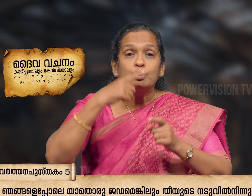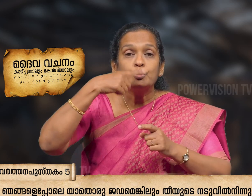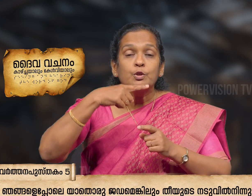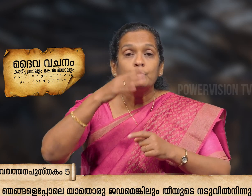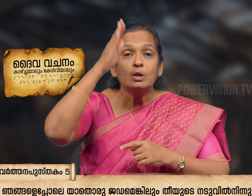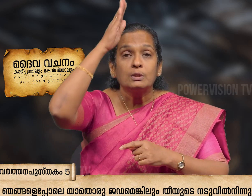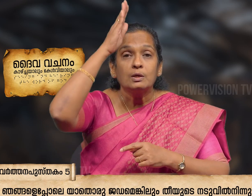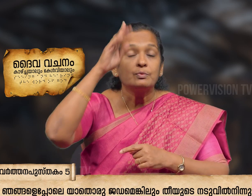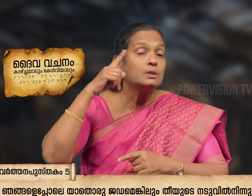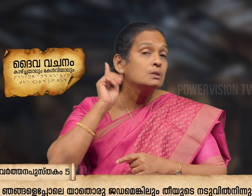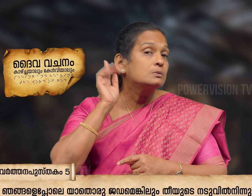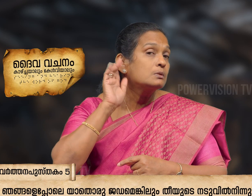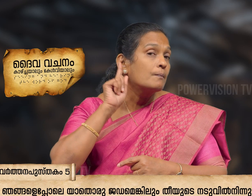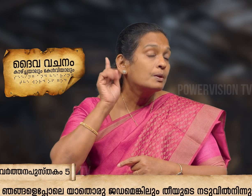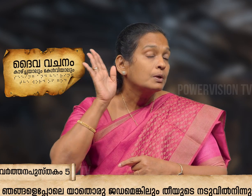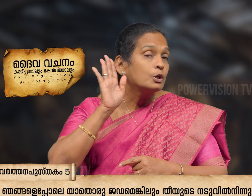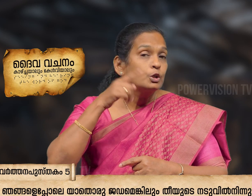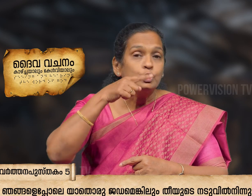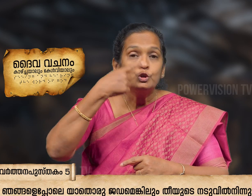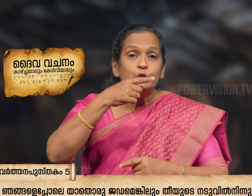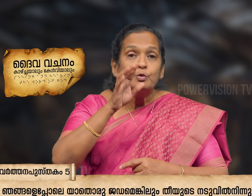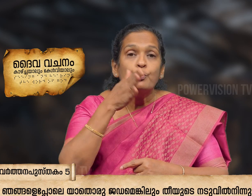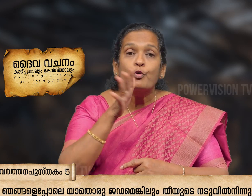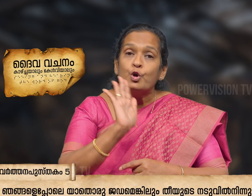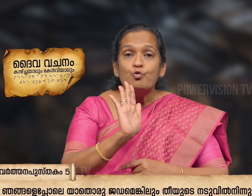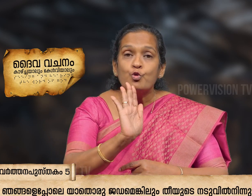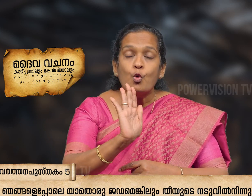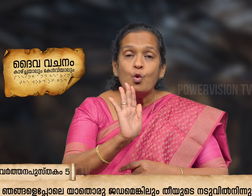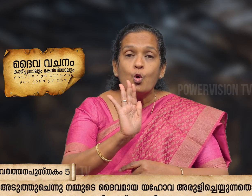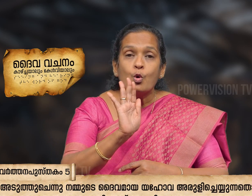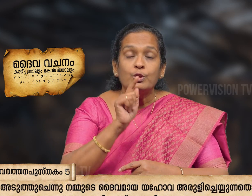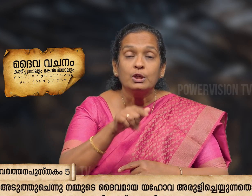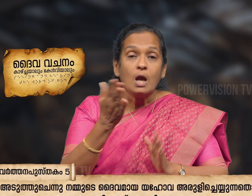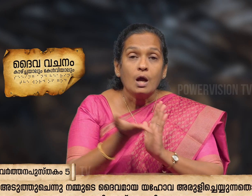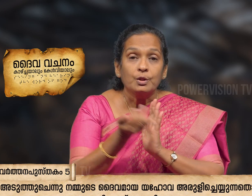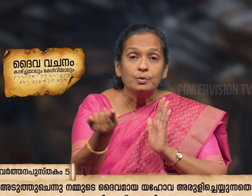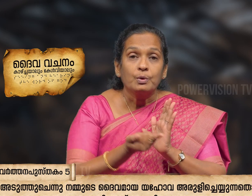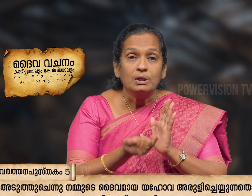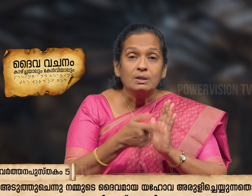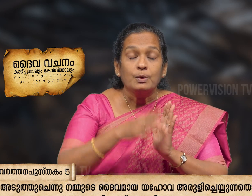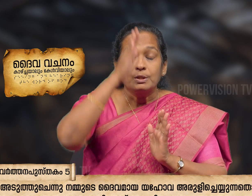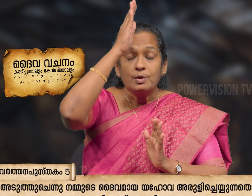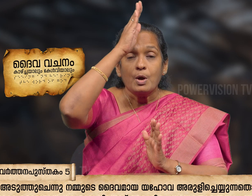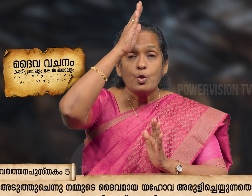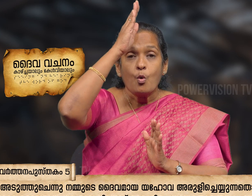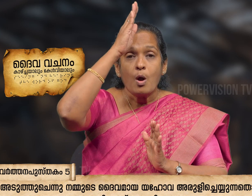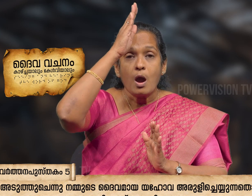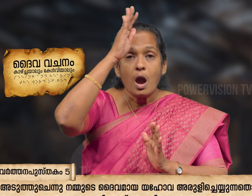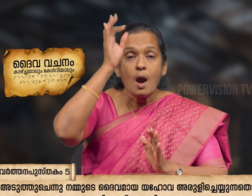ജീവനുള്ള ദൈവത്തിന്റെ ശബ്ദം കേട്ടിട്ട് ജീവനോടെ ഇരുന്നിട്ടുണ്ടോ? നീ അടുത്തു ചെന്ന് നമ്മുടെ ദൈവമായ യഹോവ